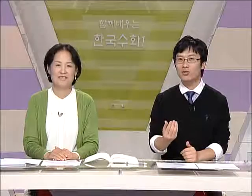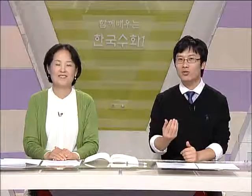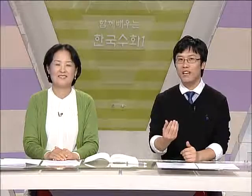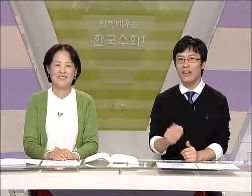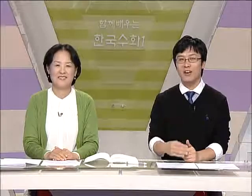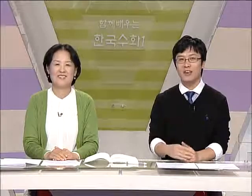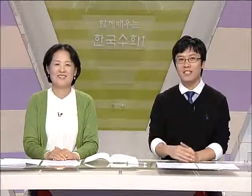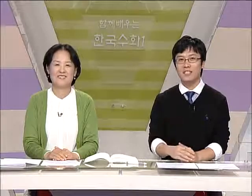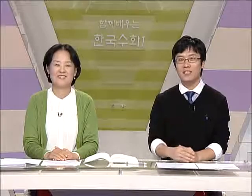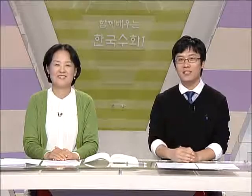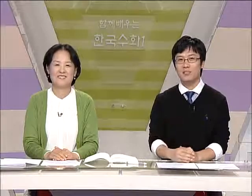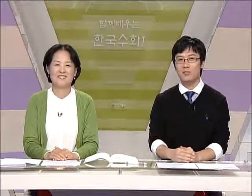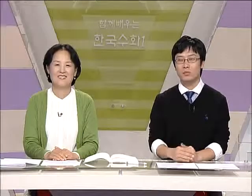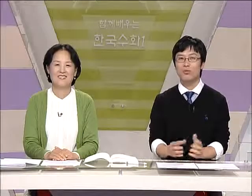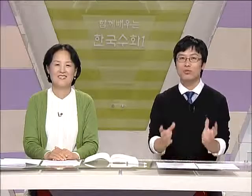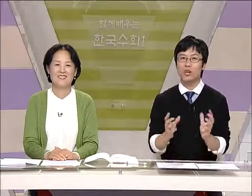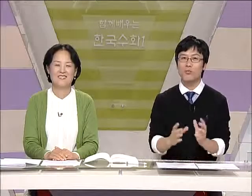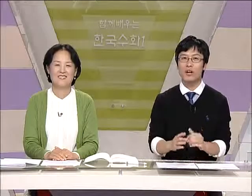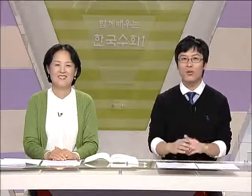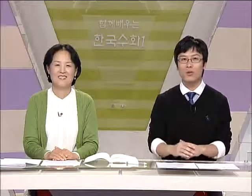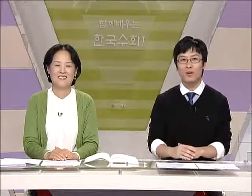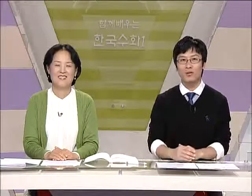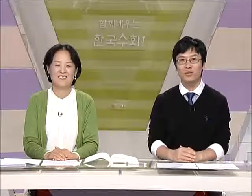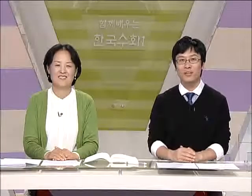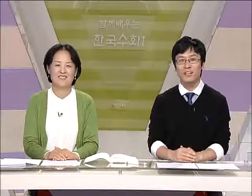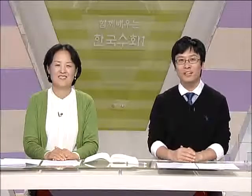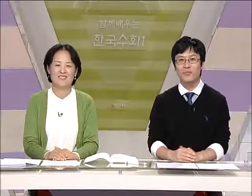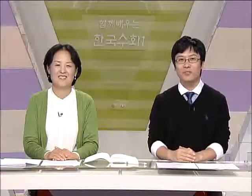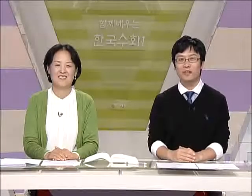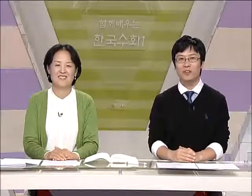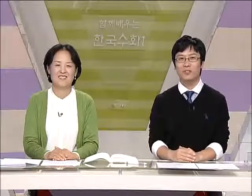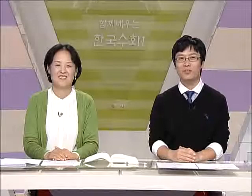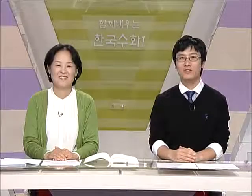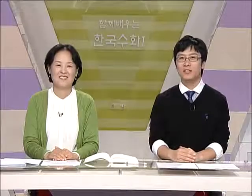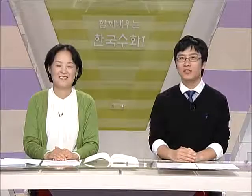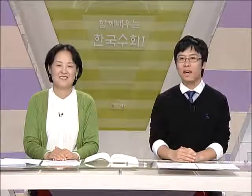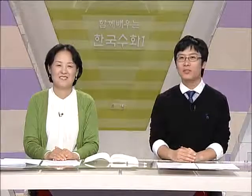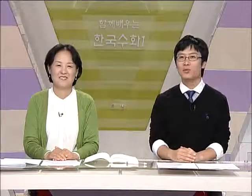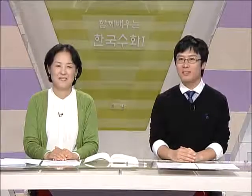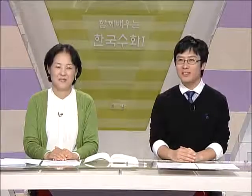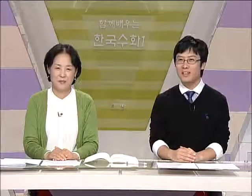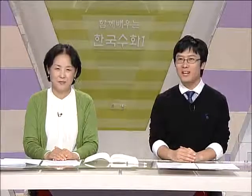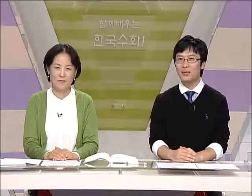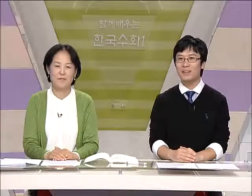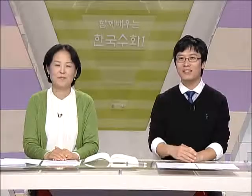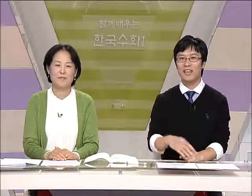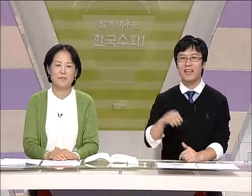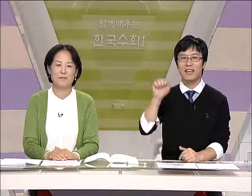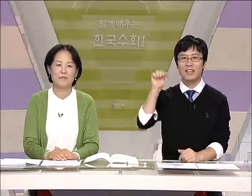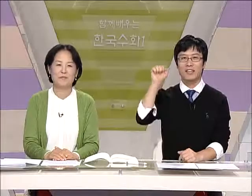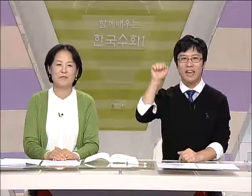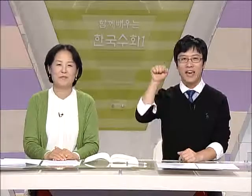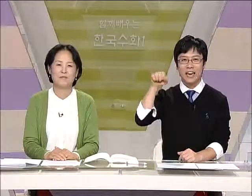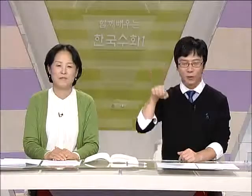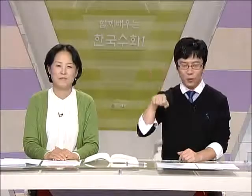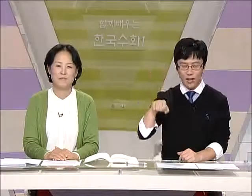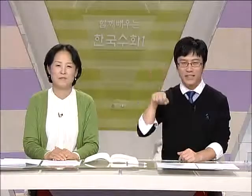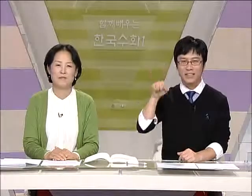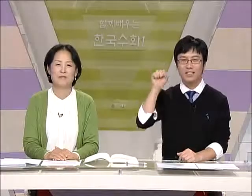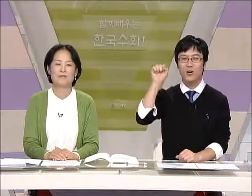군데 같이 보충 설명하고 넘어가도록 할까요? 저는 네, 좋습니다 라고 할 때 네 라고 하는